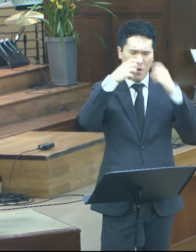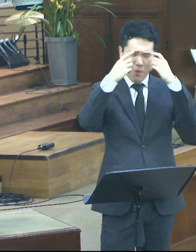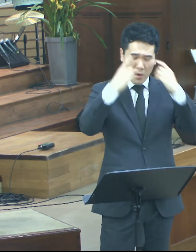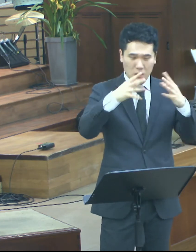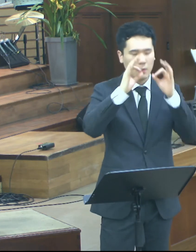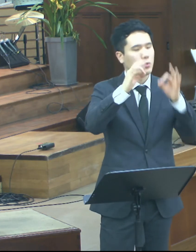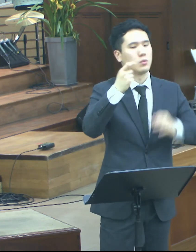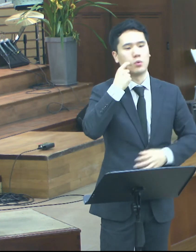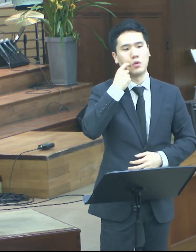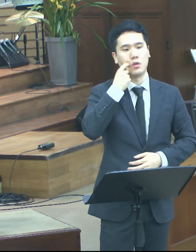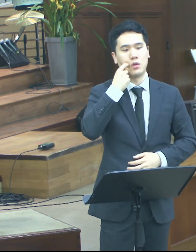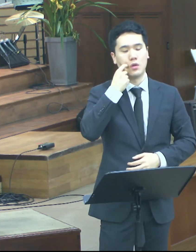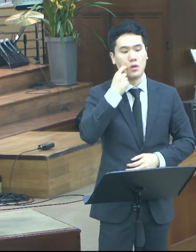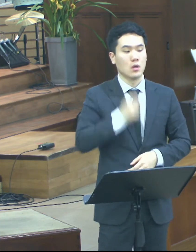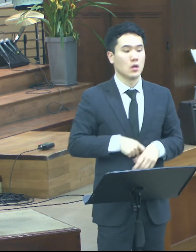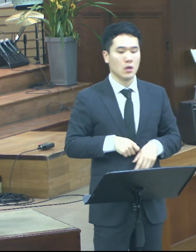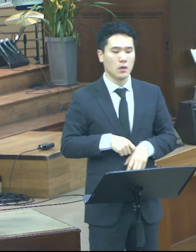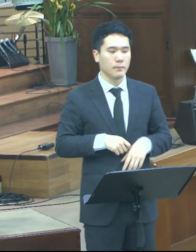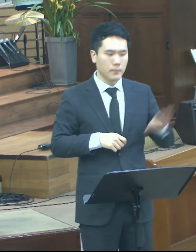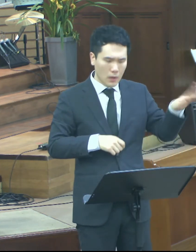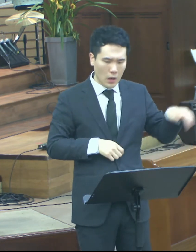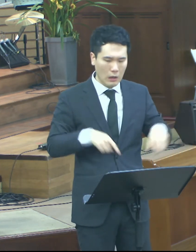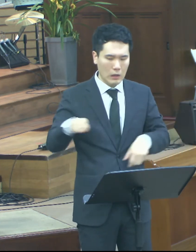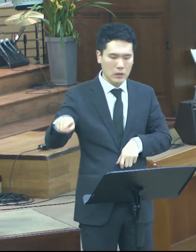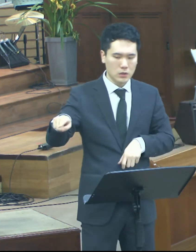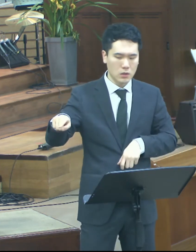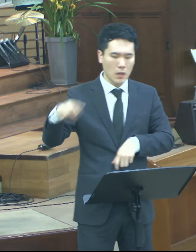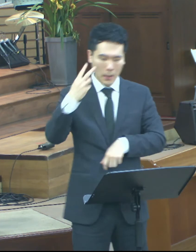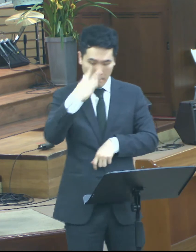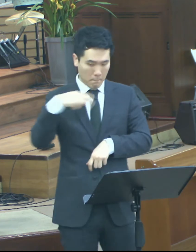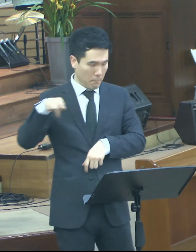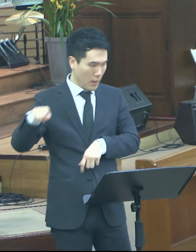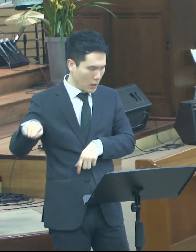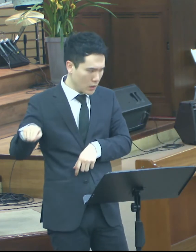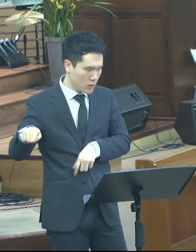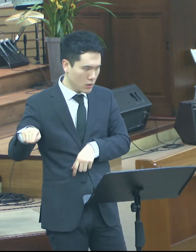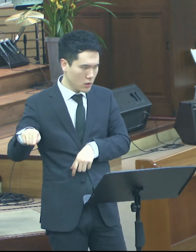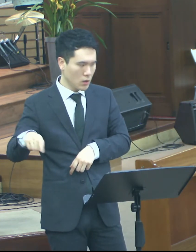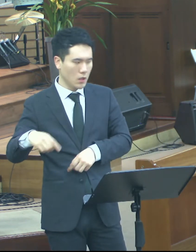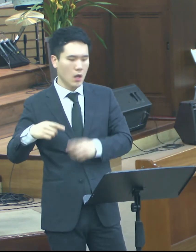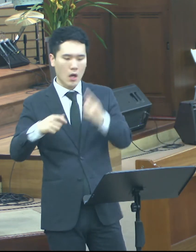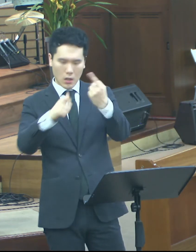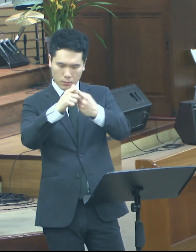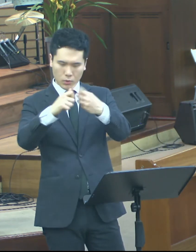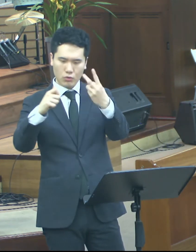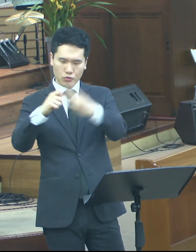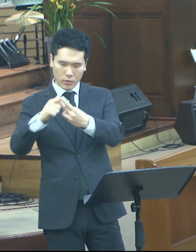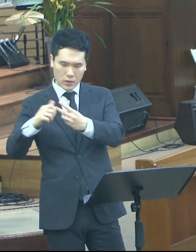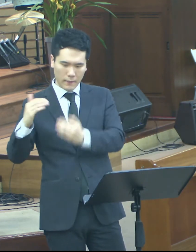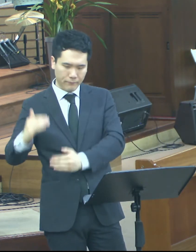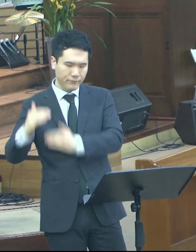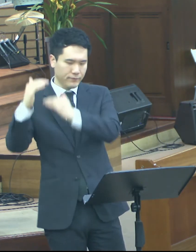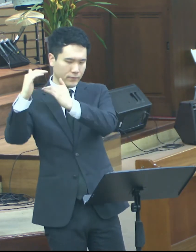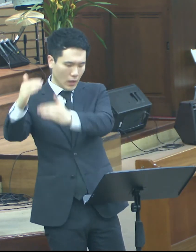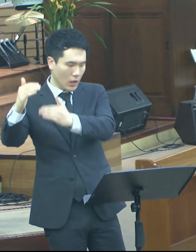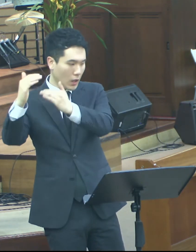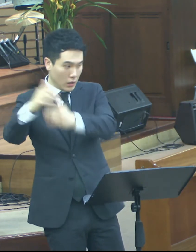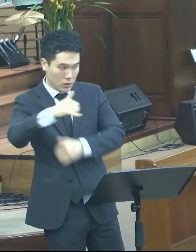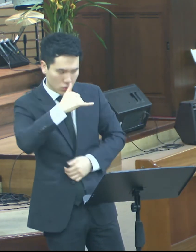2번, 시각장애인이 2단계에 걸쳐서 보게 되는데 이게 어쩌면 첫 번째 안수했을